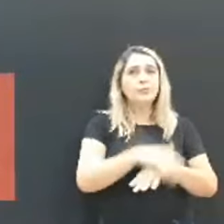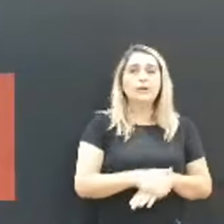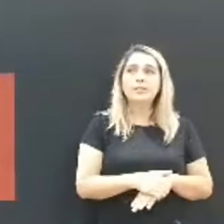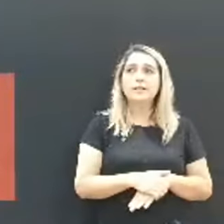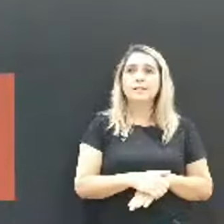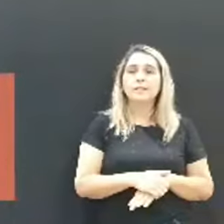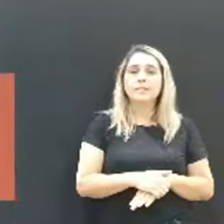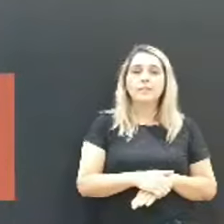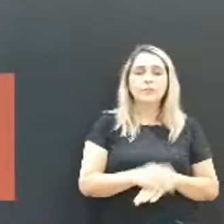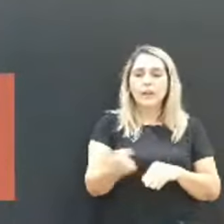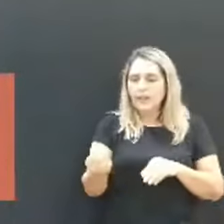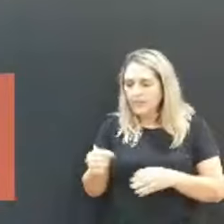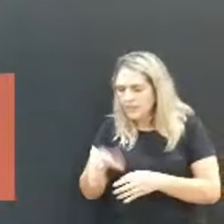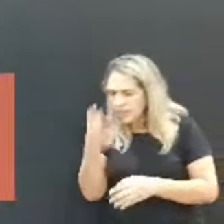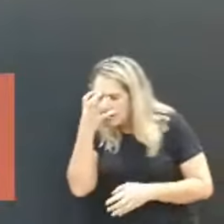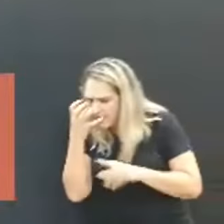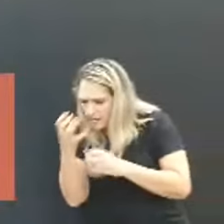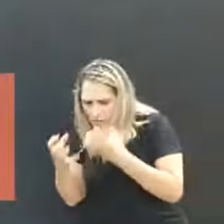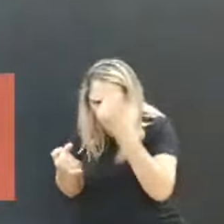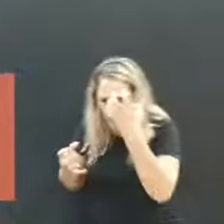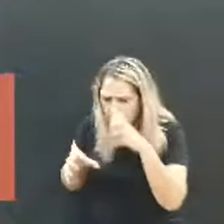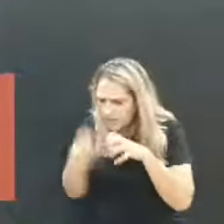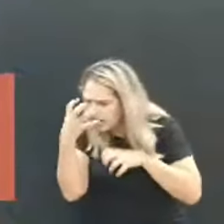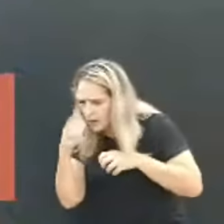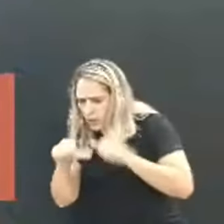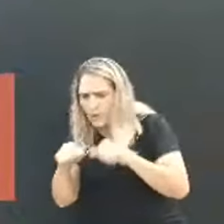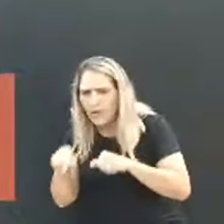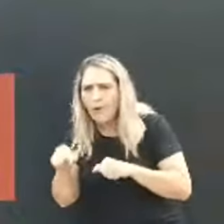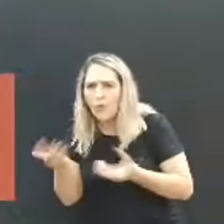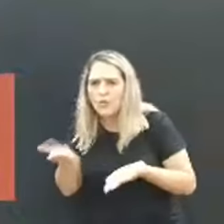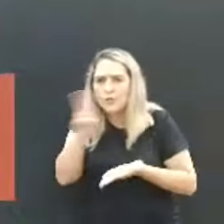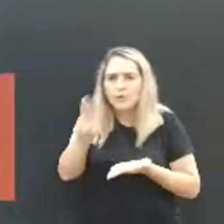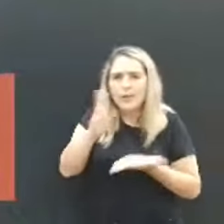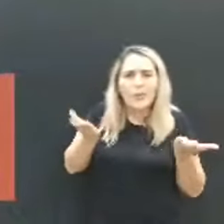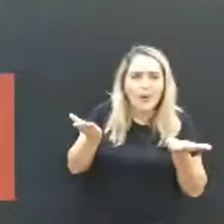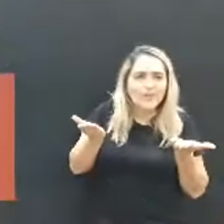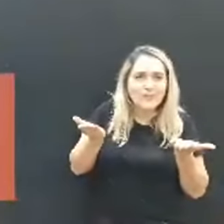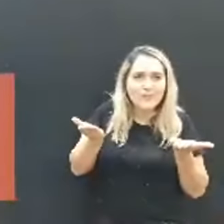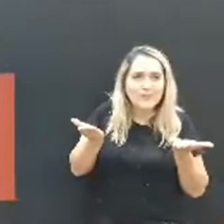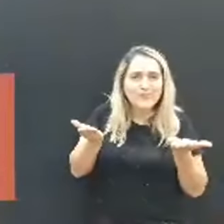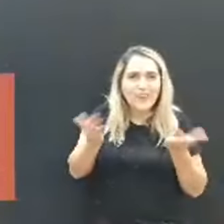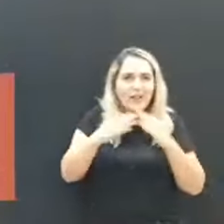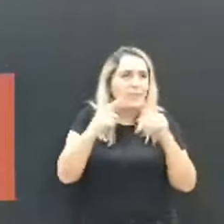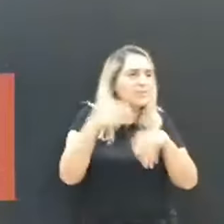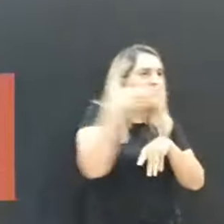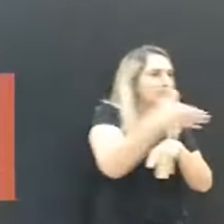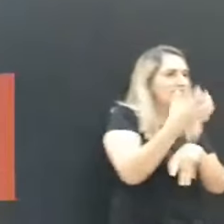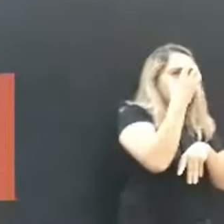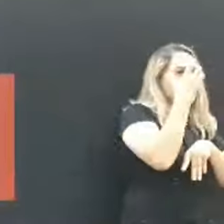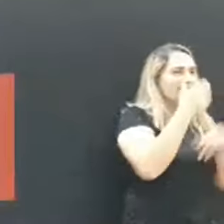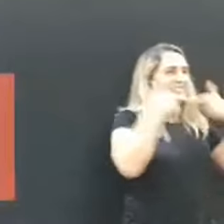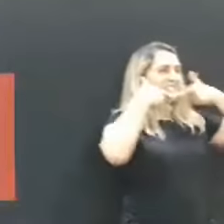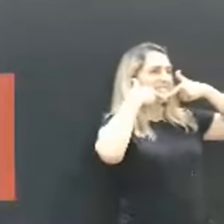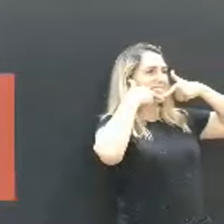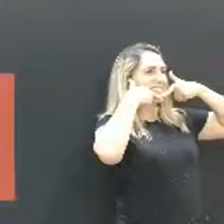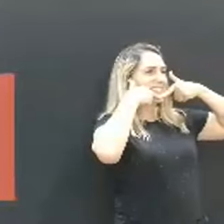máscaras que me afastam do Senhor. Muitas vezes, né, são tantos os problemas que parece que a gente ainda escolhe qual máscara que eu vou colocar hoje. Hoje eu